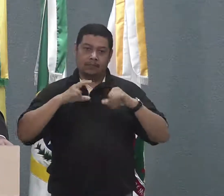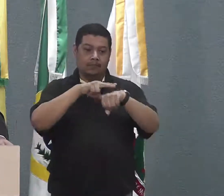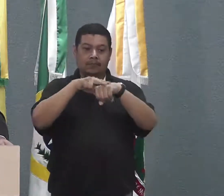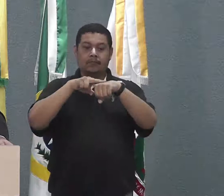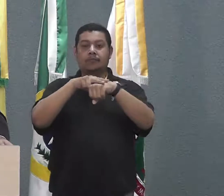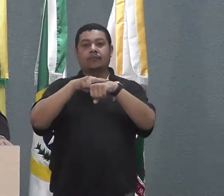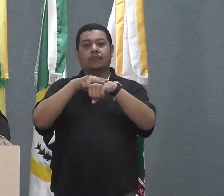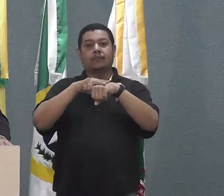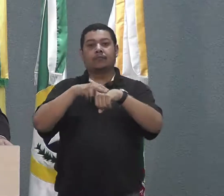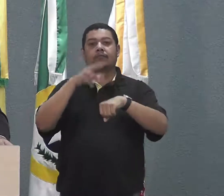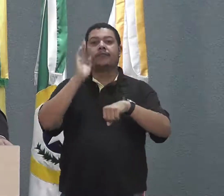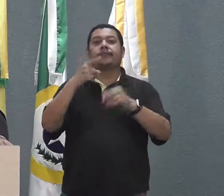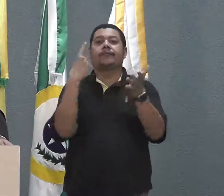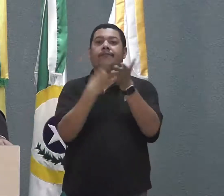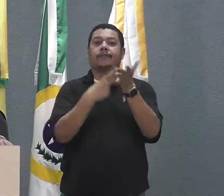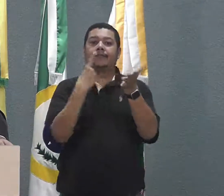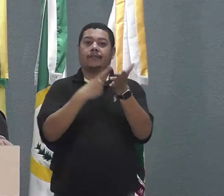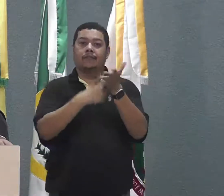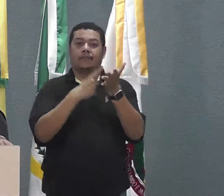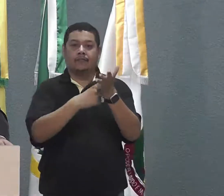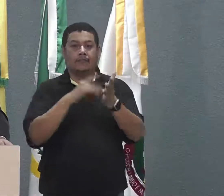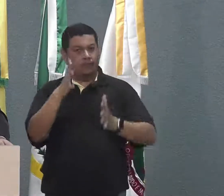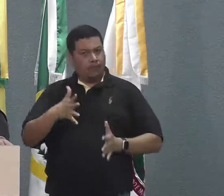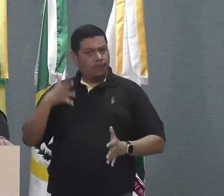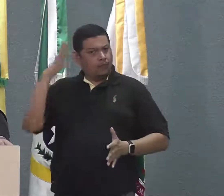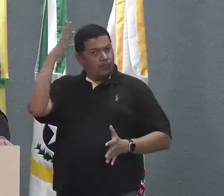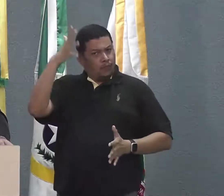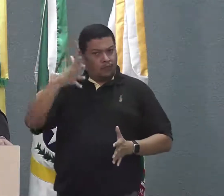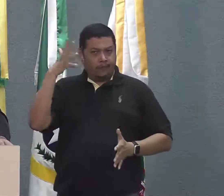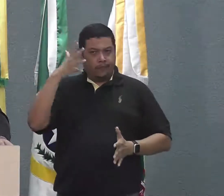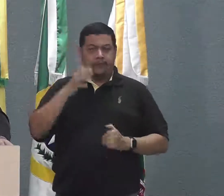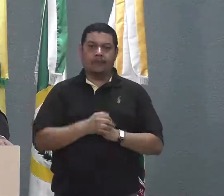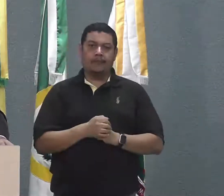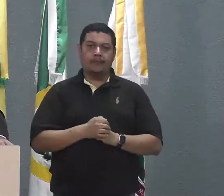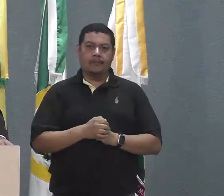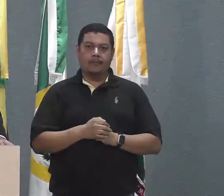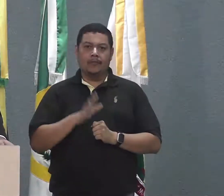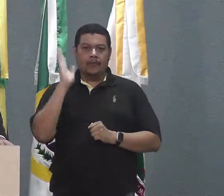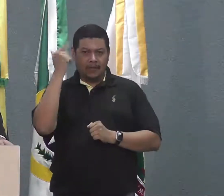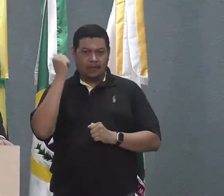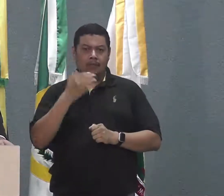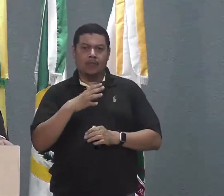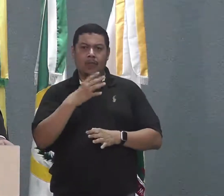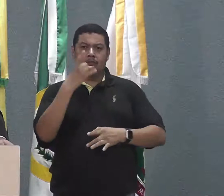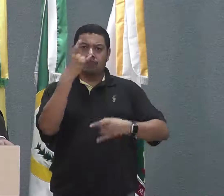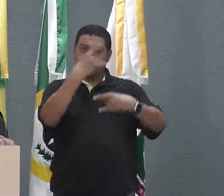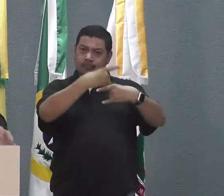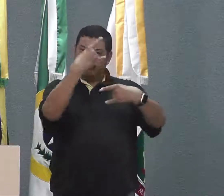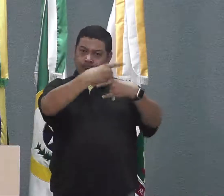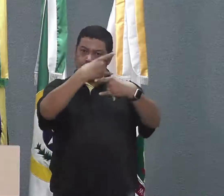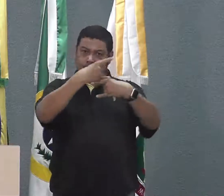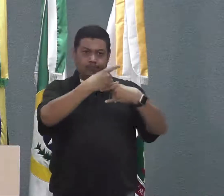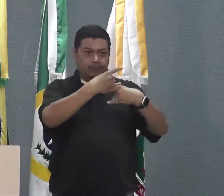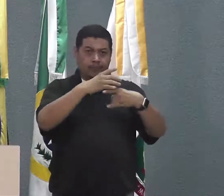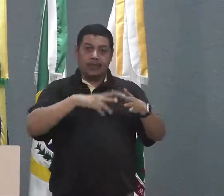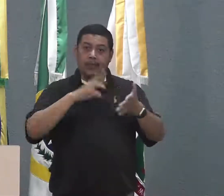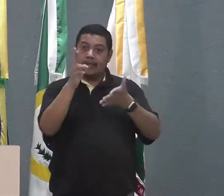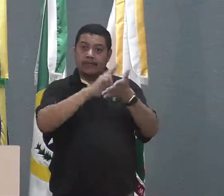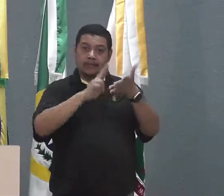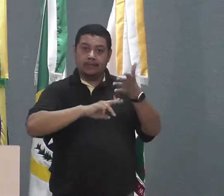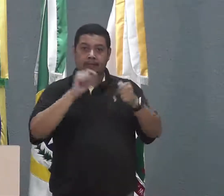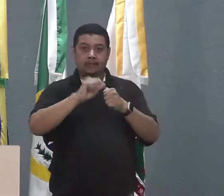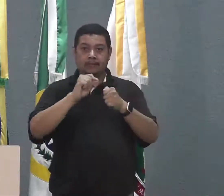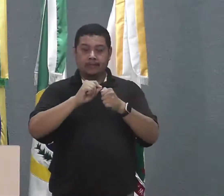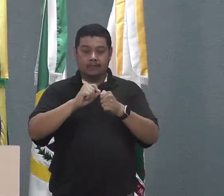Foi pactuado na audiência pública, aquela audiência online, e mediante requerimento feito por